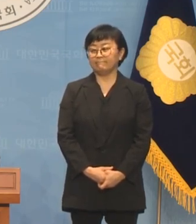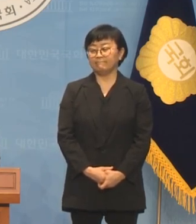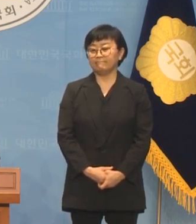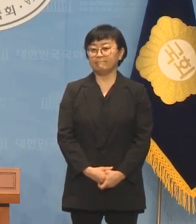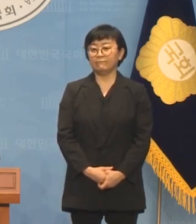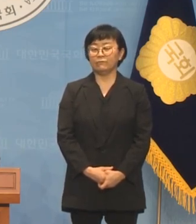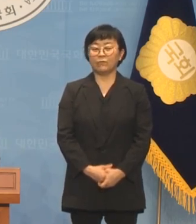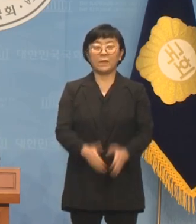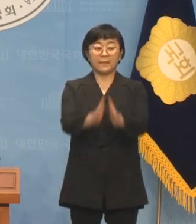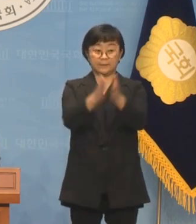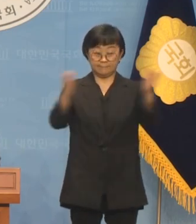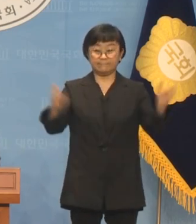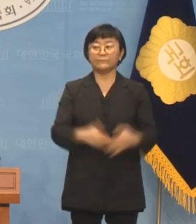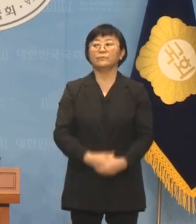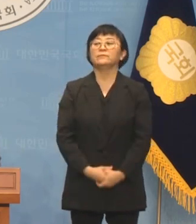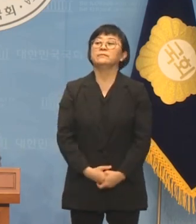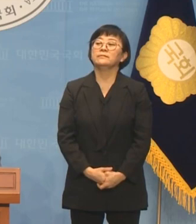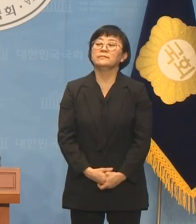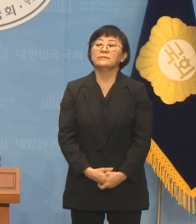네, 시작하겠습니다.